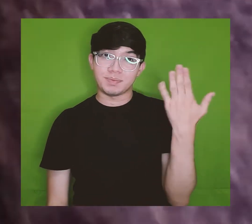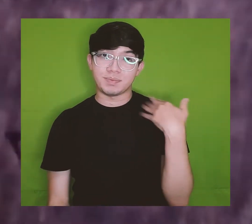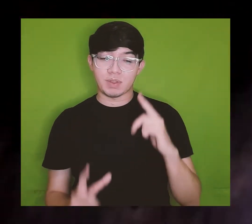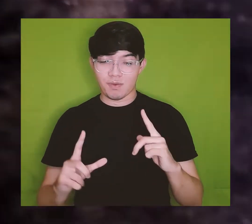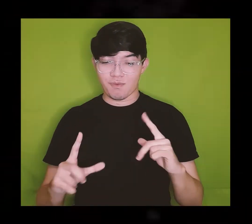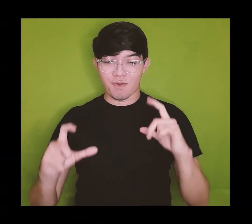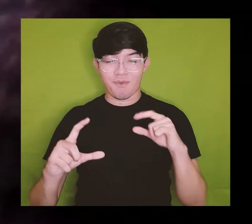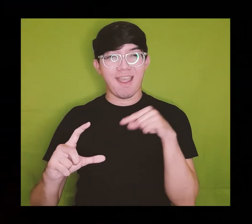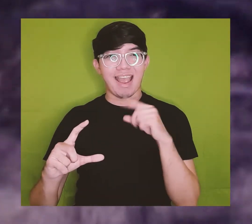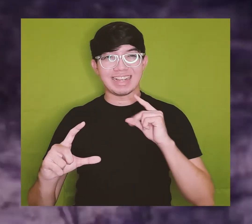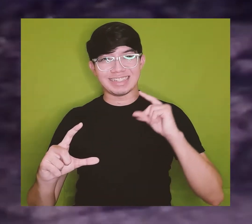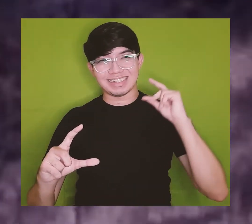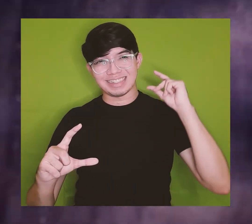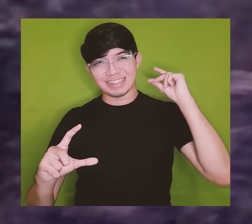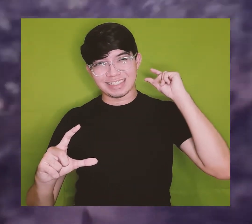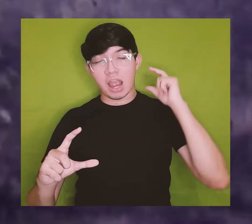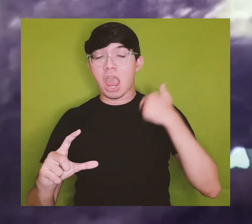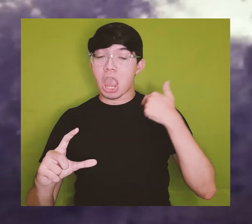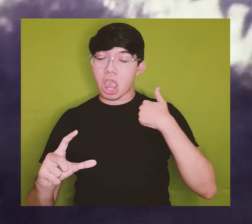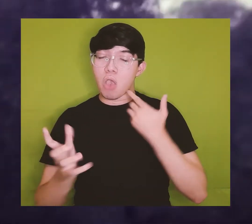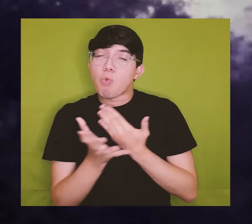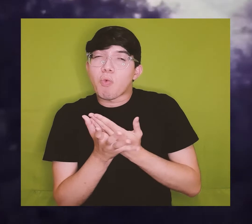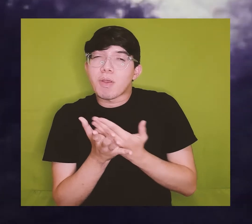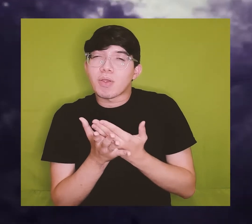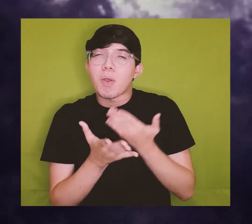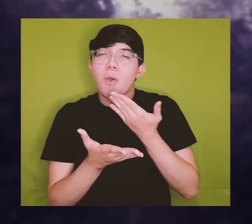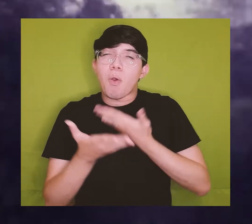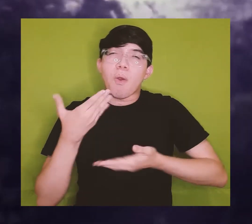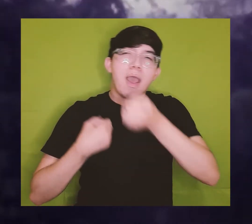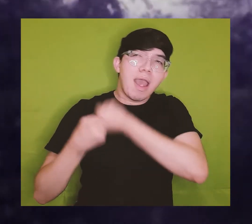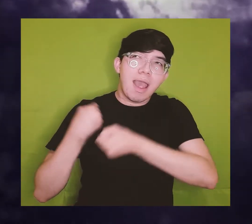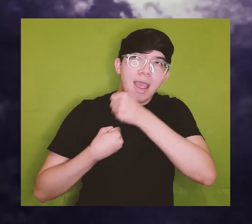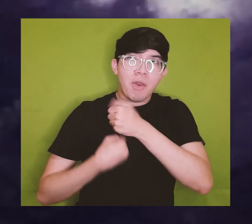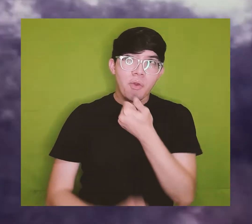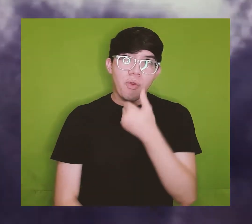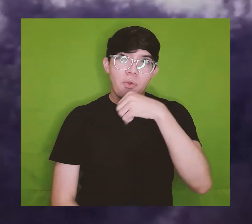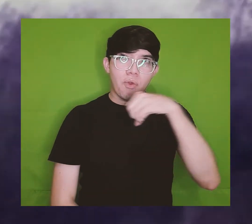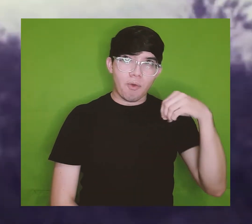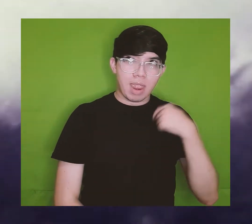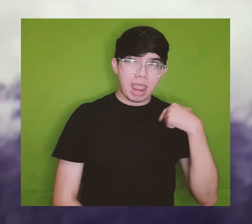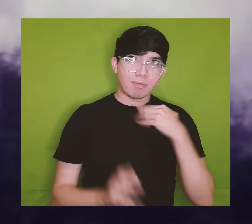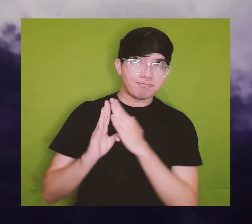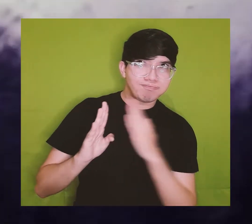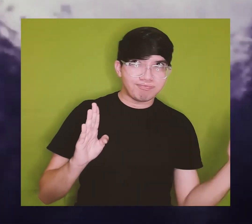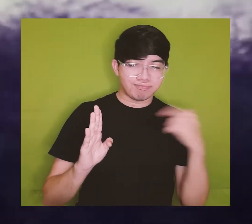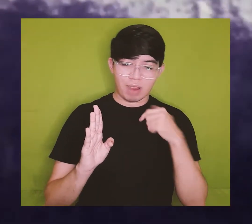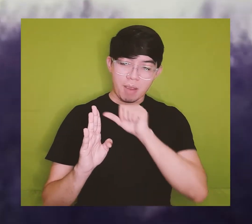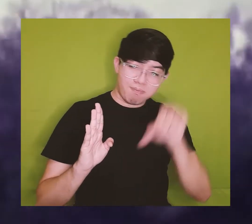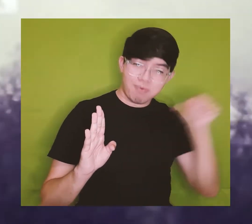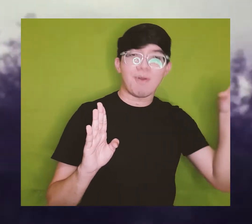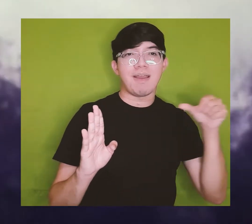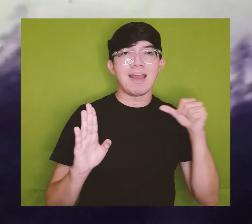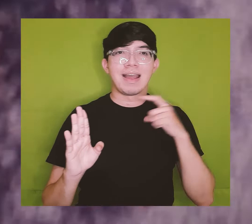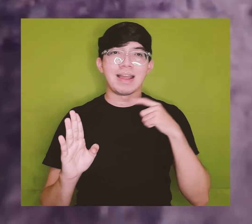fase, já sou do começo dos 90, né? Que já foi uma transição. Mas eu lembro que tinha isso de se arrumar para